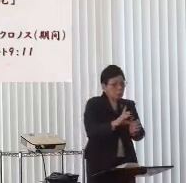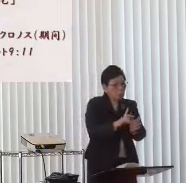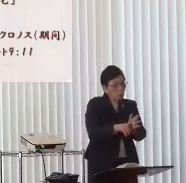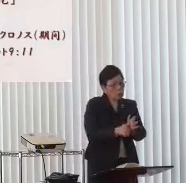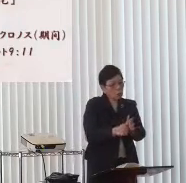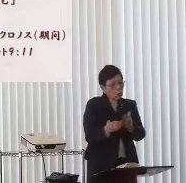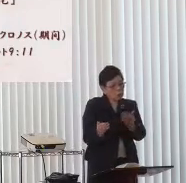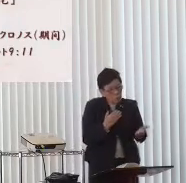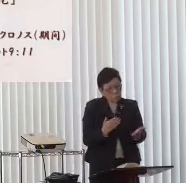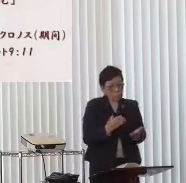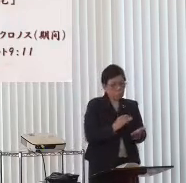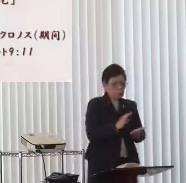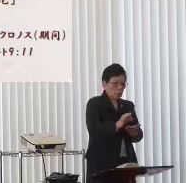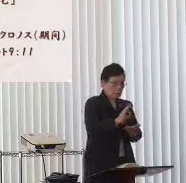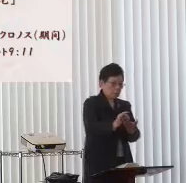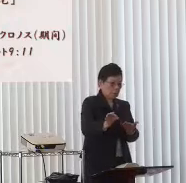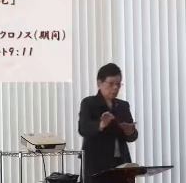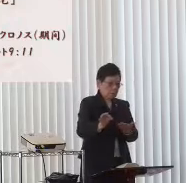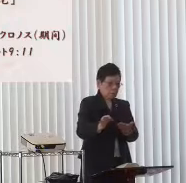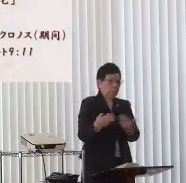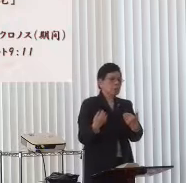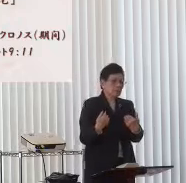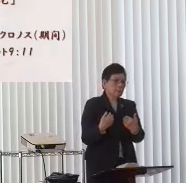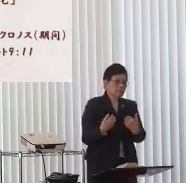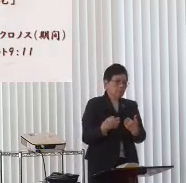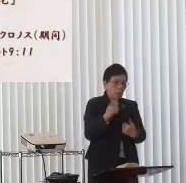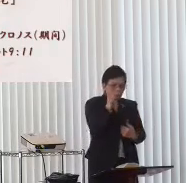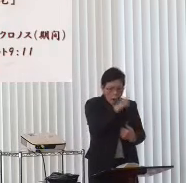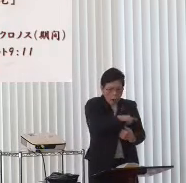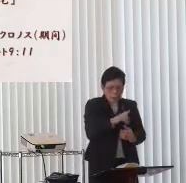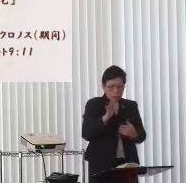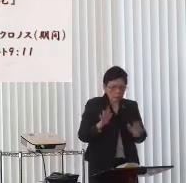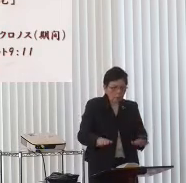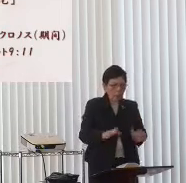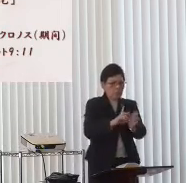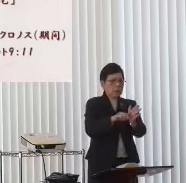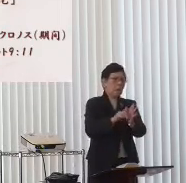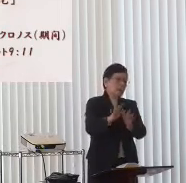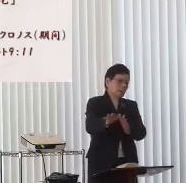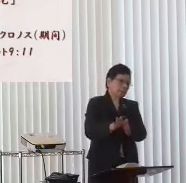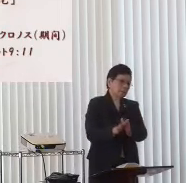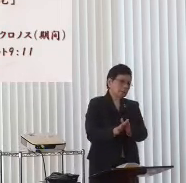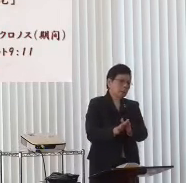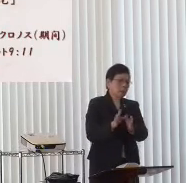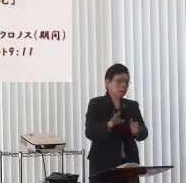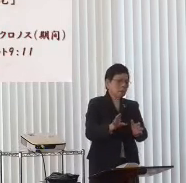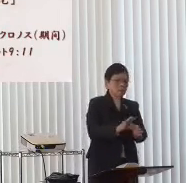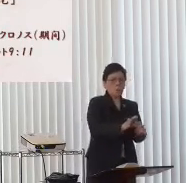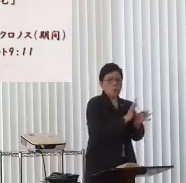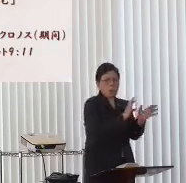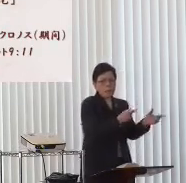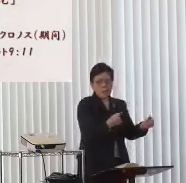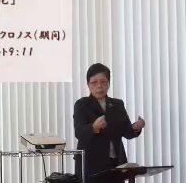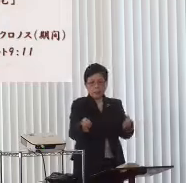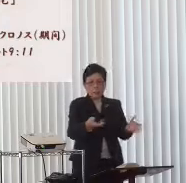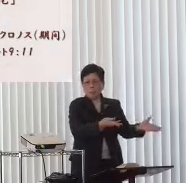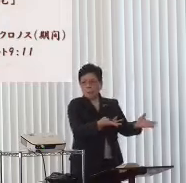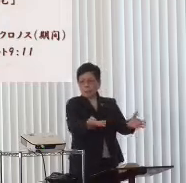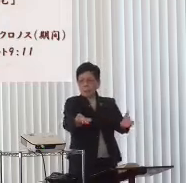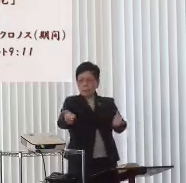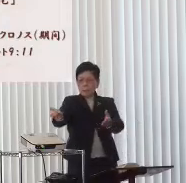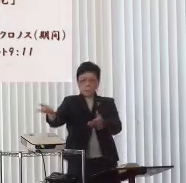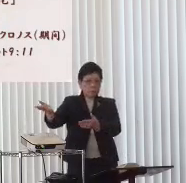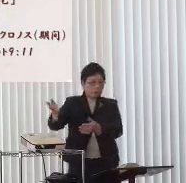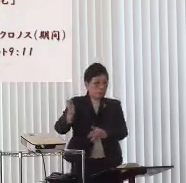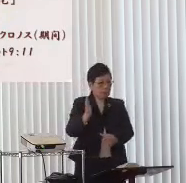く用いなければ、この悪い時代に、悪い時に私たちは流されてしまう。で